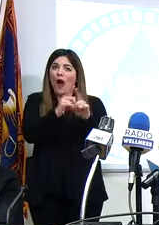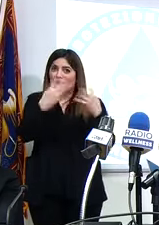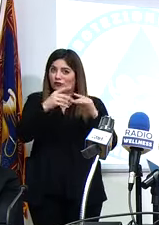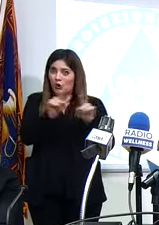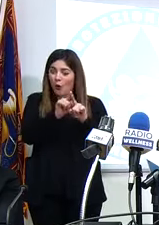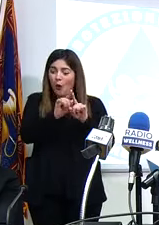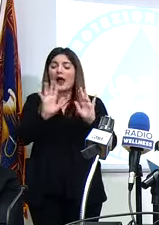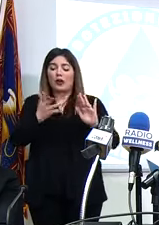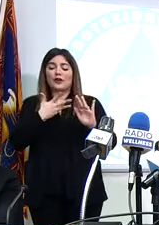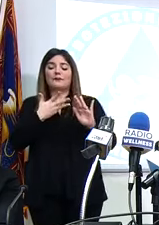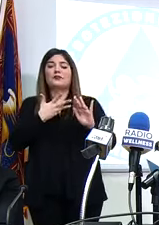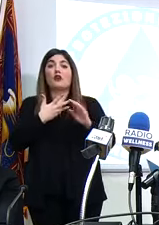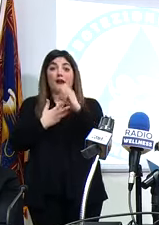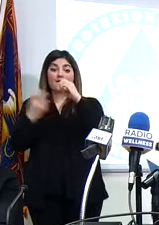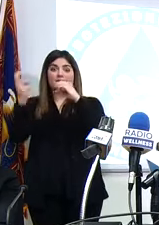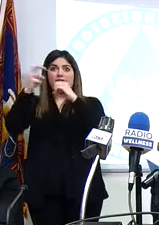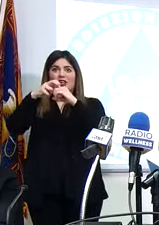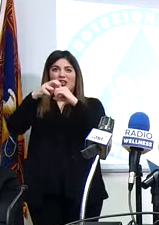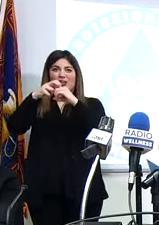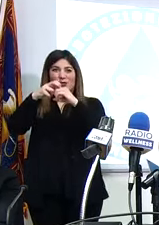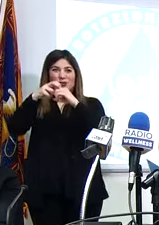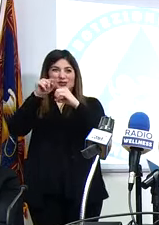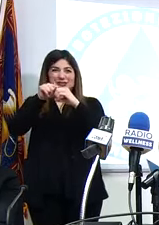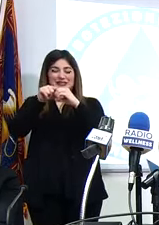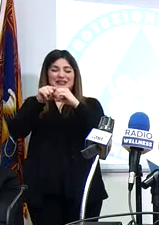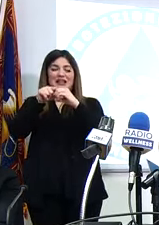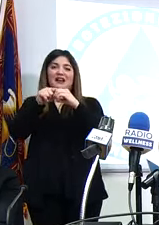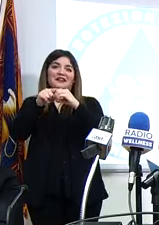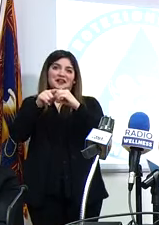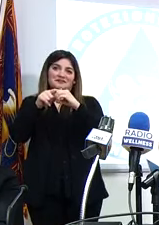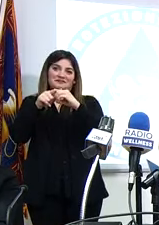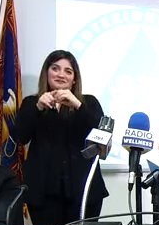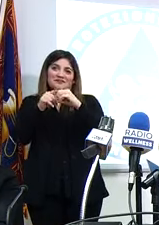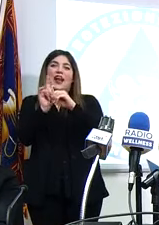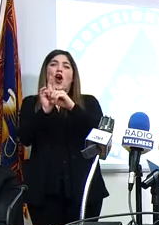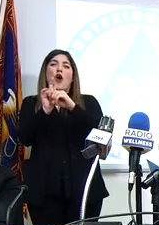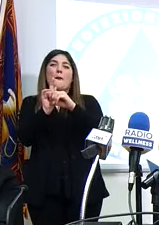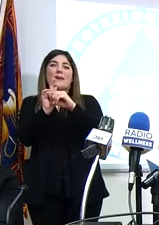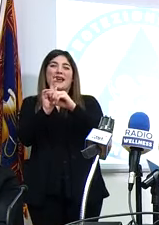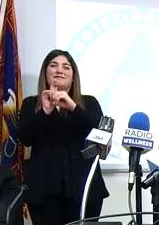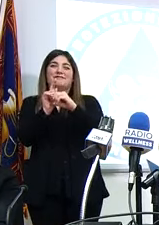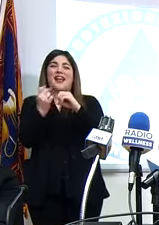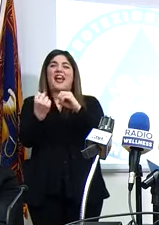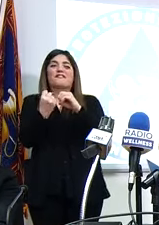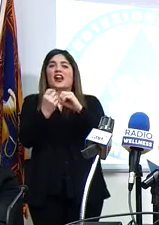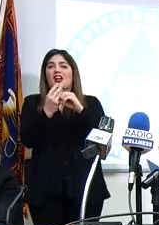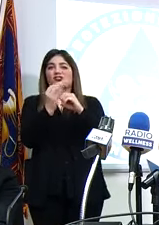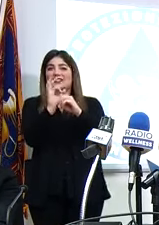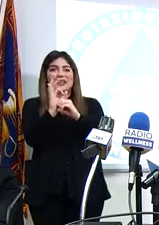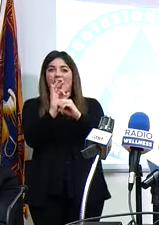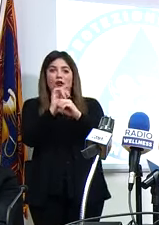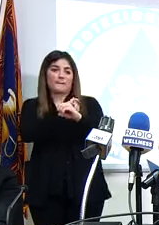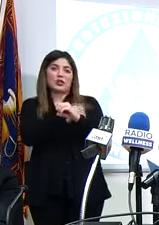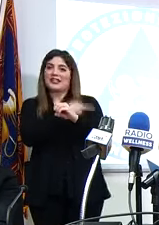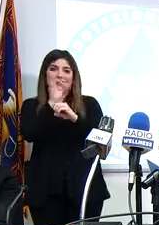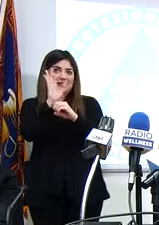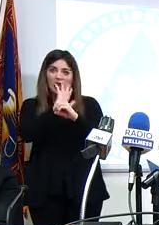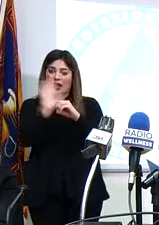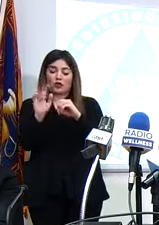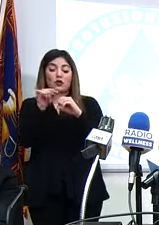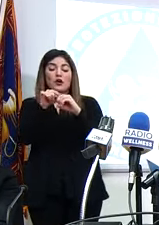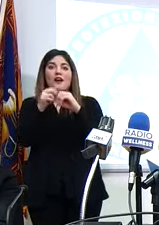un virus innocuo di solito, ma lo si rende ancora più innocuo con manipolazioni genetiche, quindi lo si depotenzia. Perché un